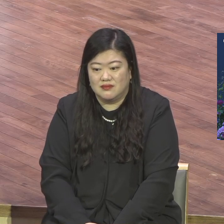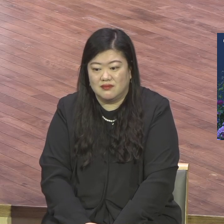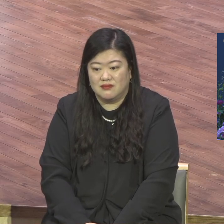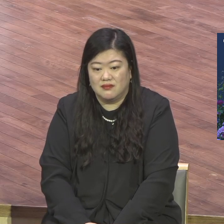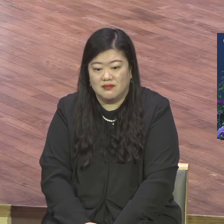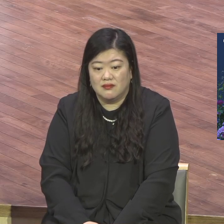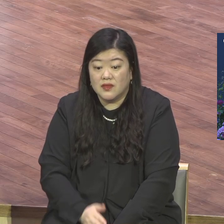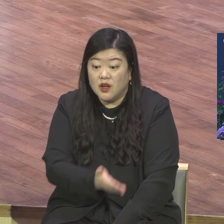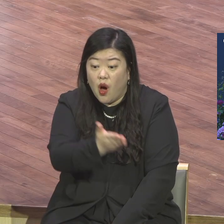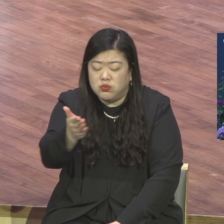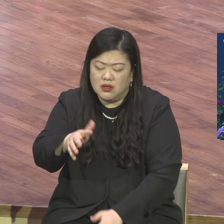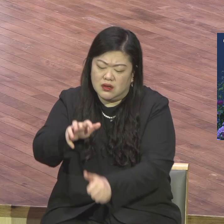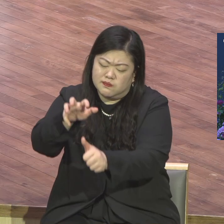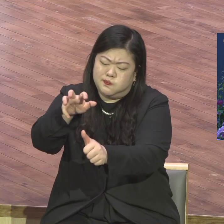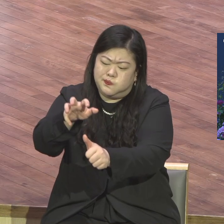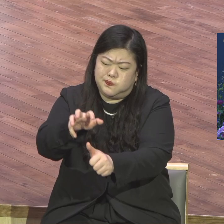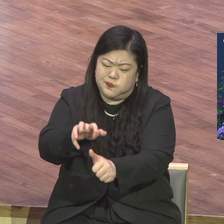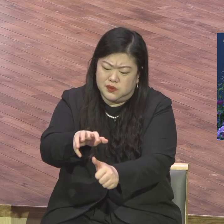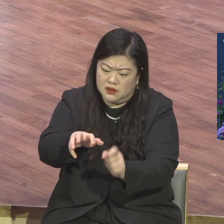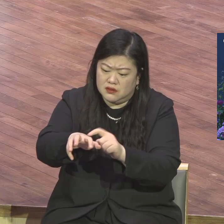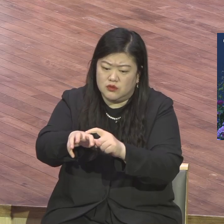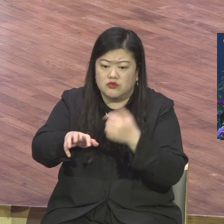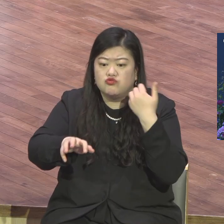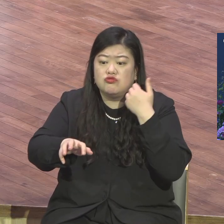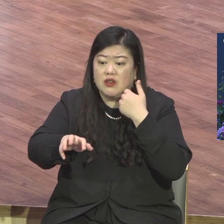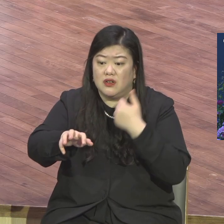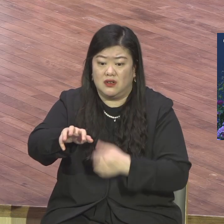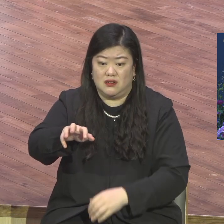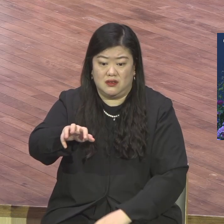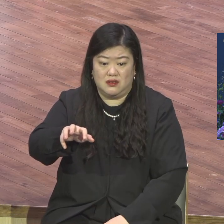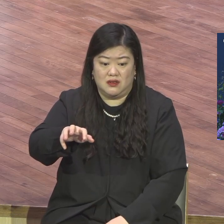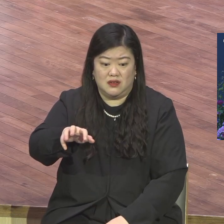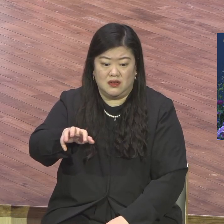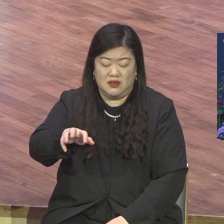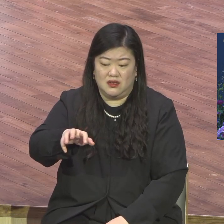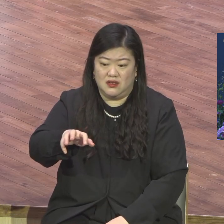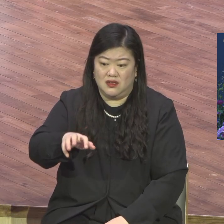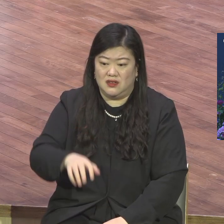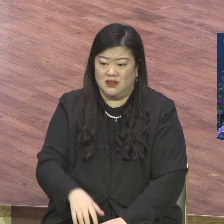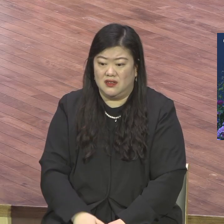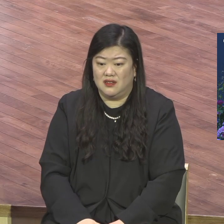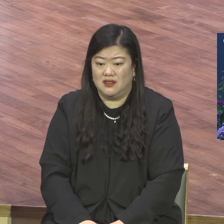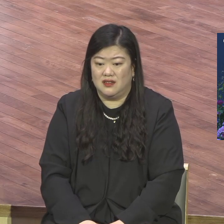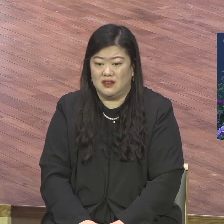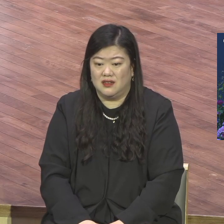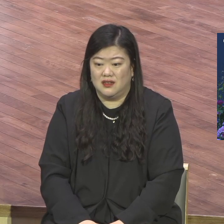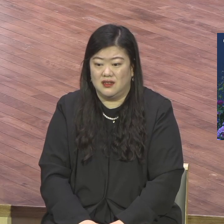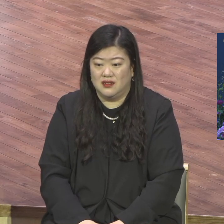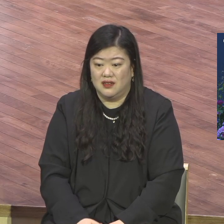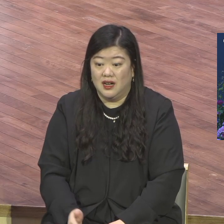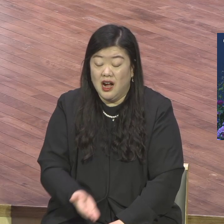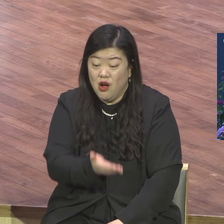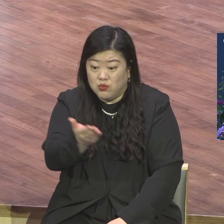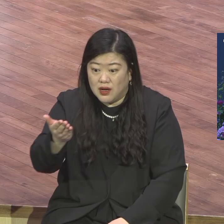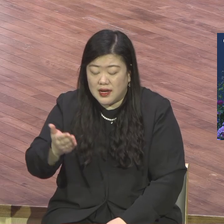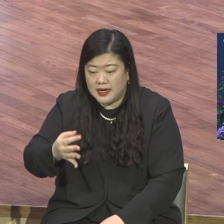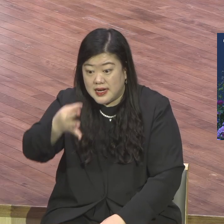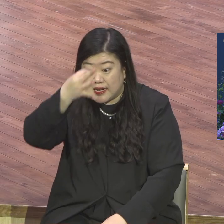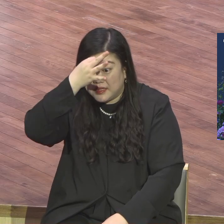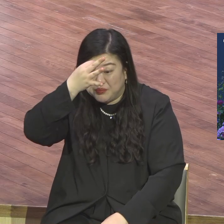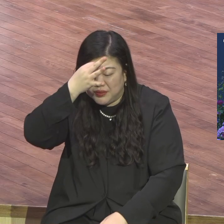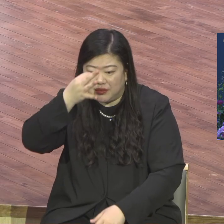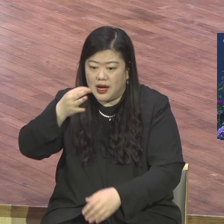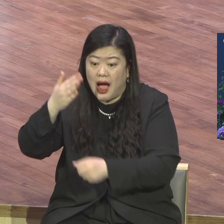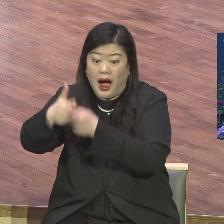누가 여러분을 겁주고 있습니까? 누가 여러분을 기죽이고 있어요? 누가 여러분이 주신 그 탈란트를